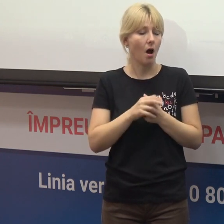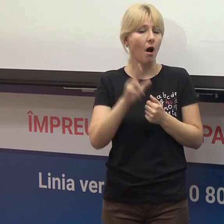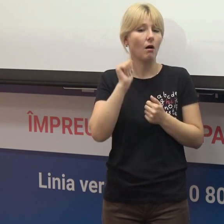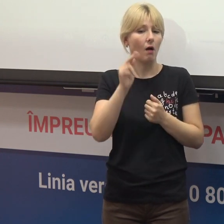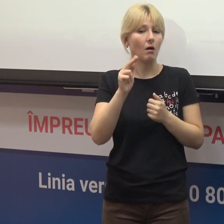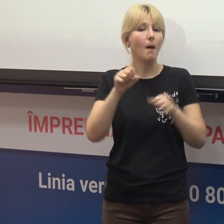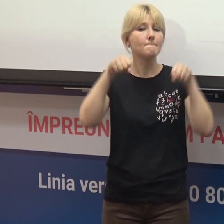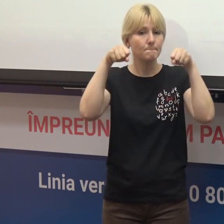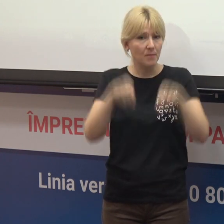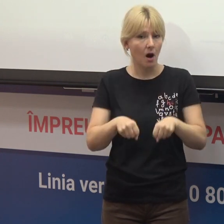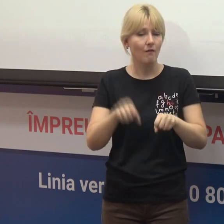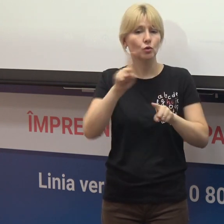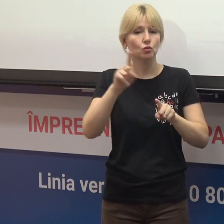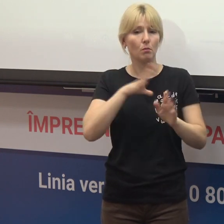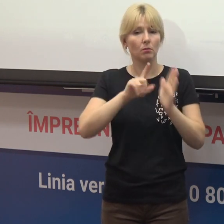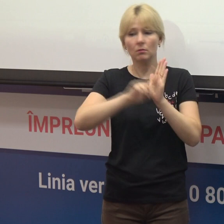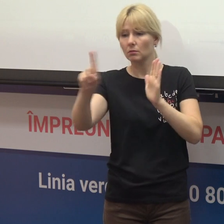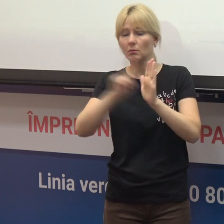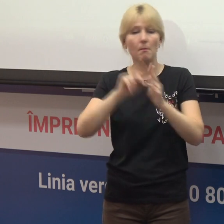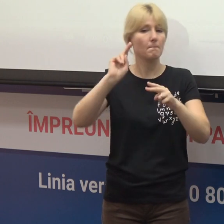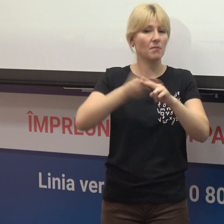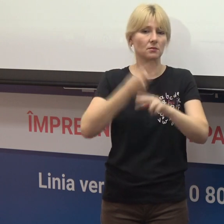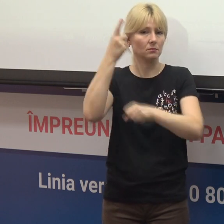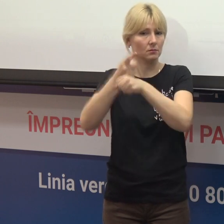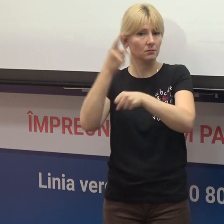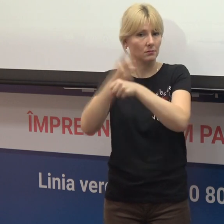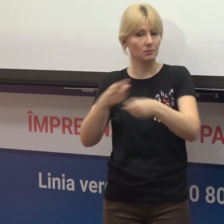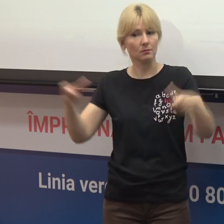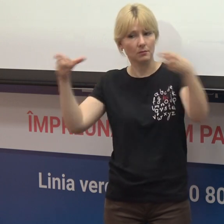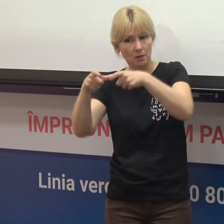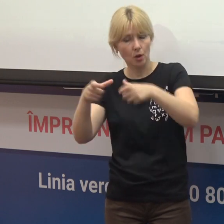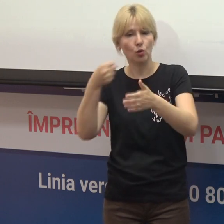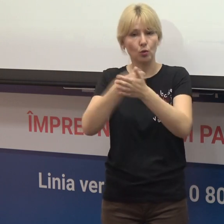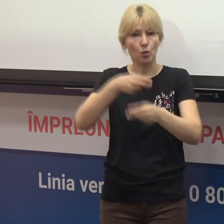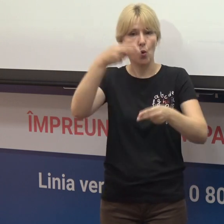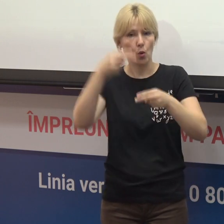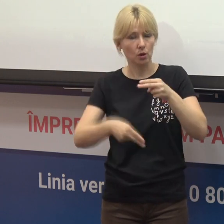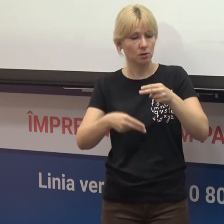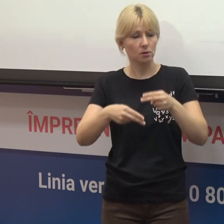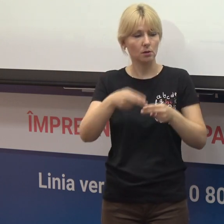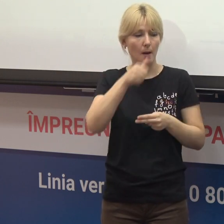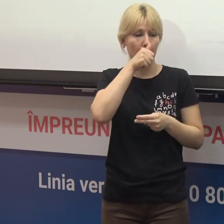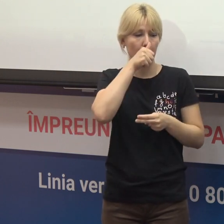drept posibilitatea de a trece fără careva restricții frontiera de stat până la finele lunii